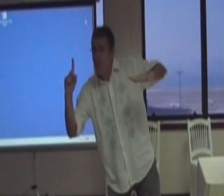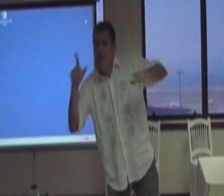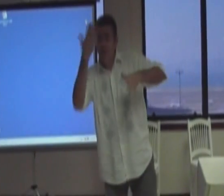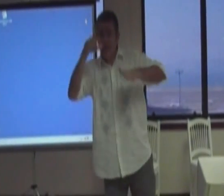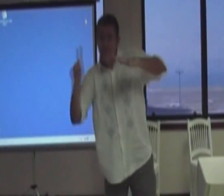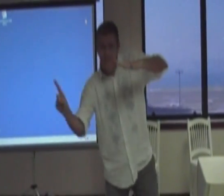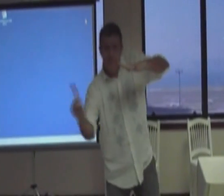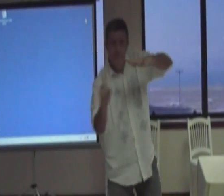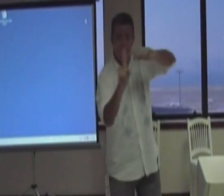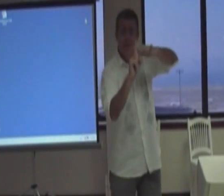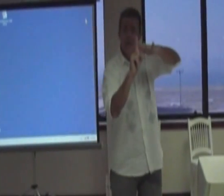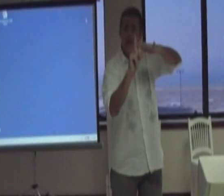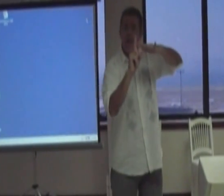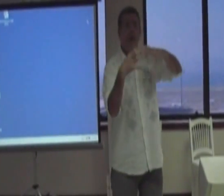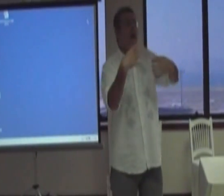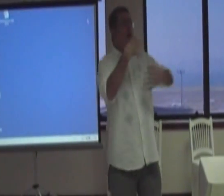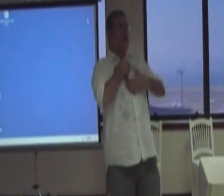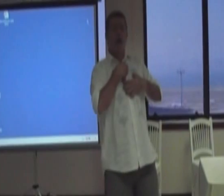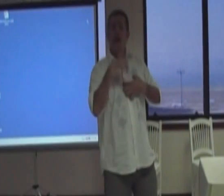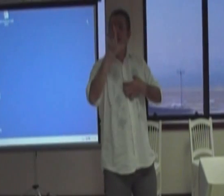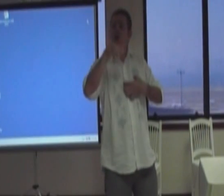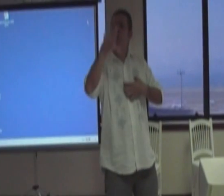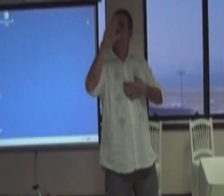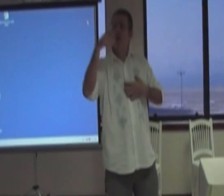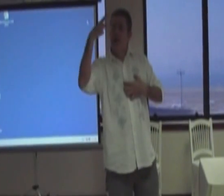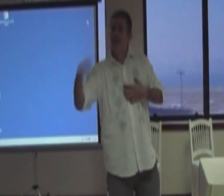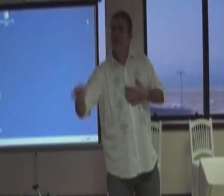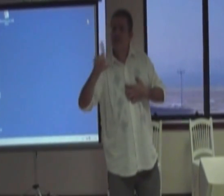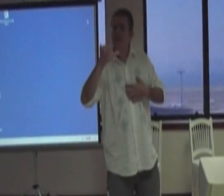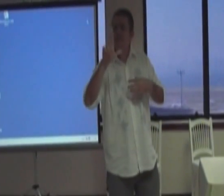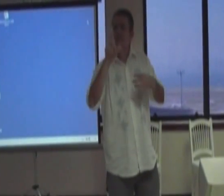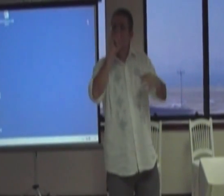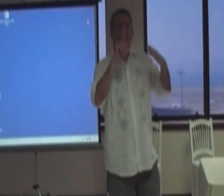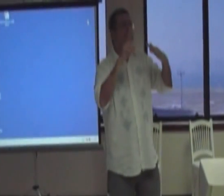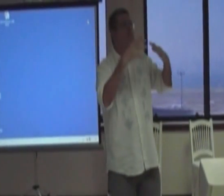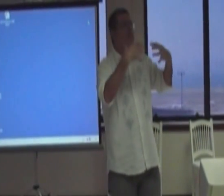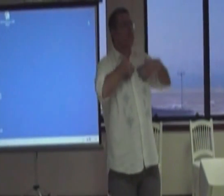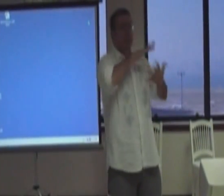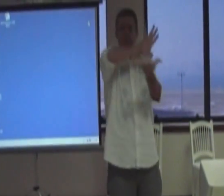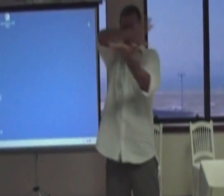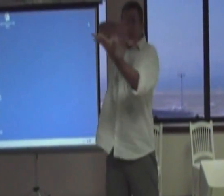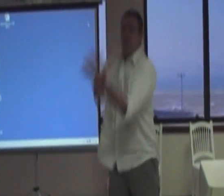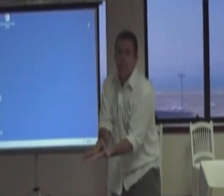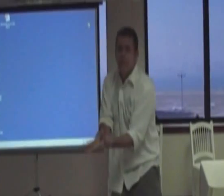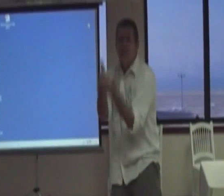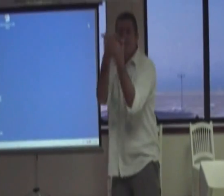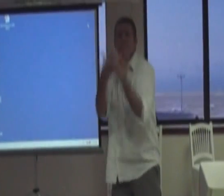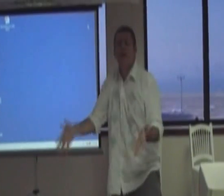ela fala que quando esse sujeito surdo ele é inserido em uma sala, ele tem um sentimento de linguagem que pode acabar tendo